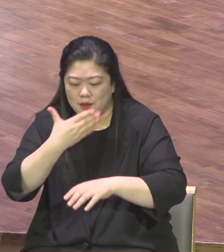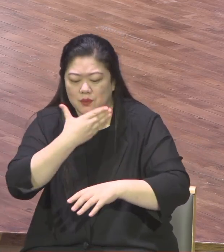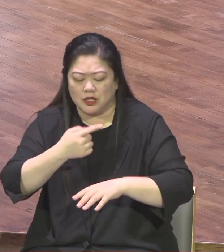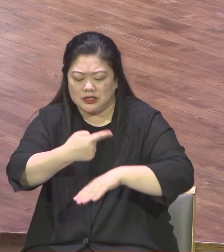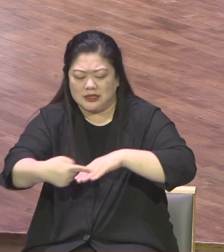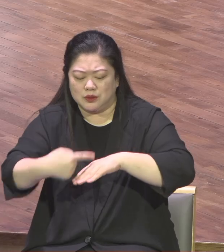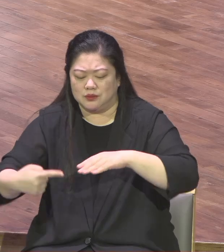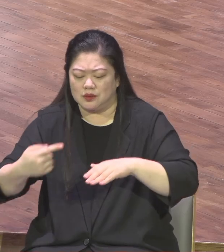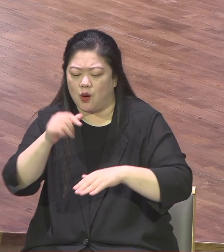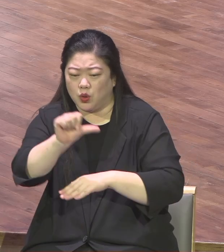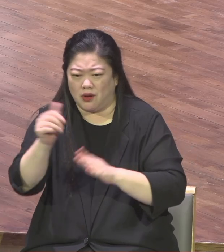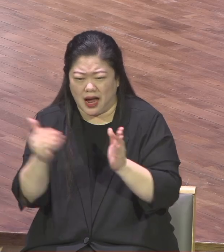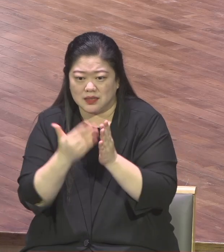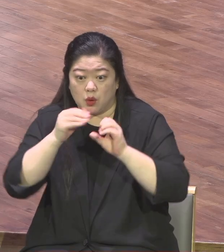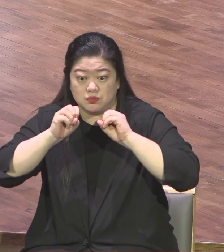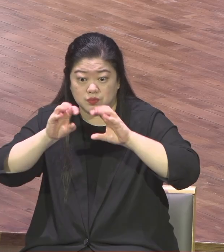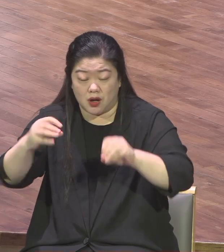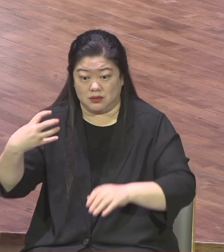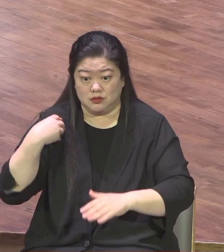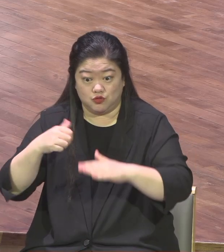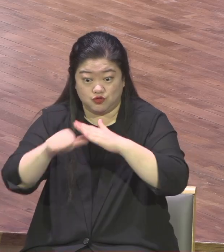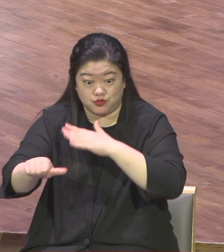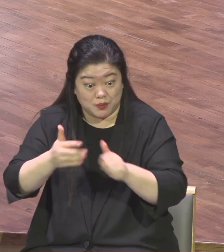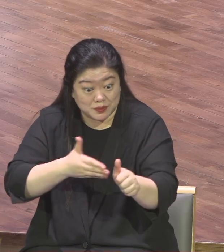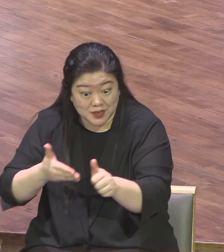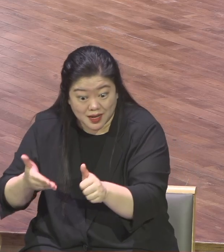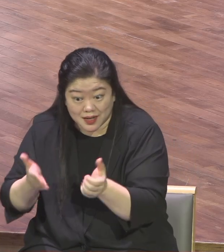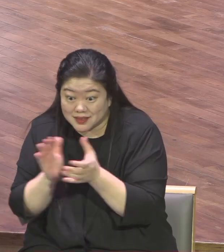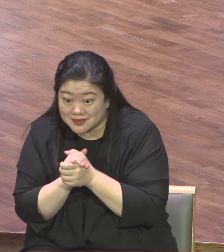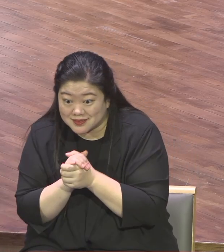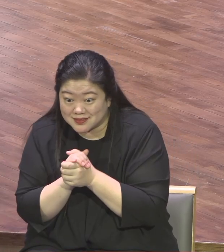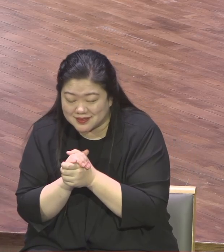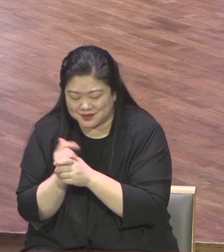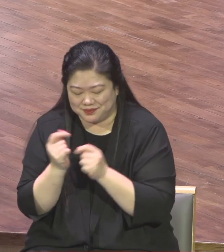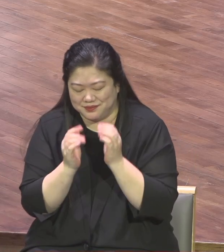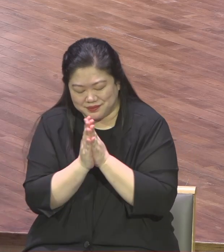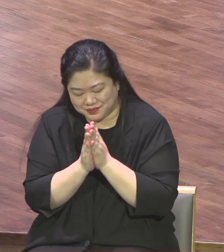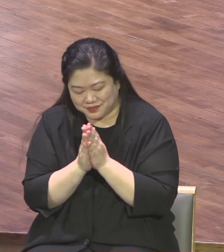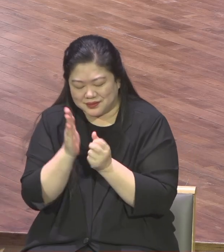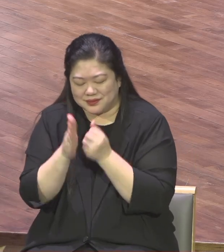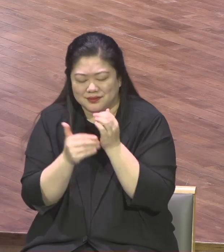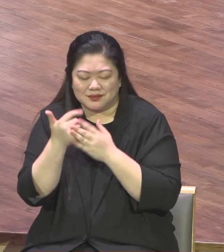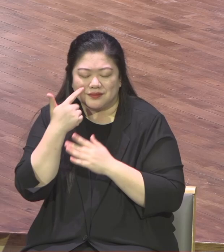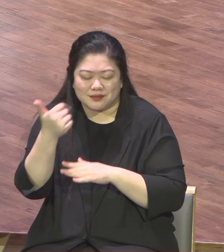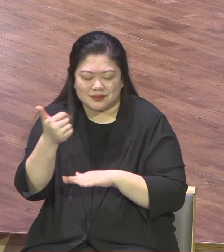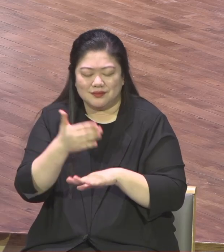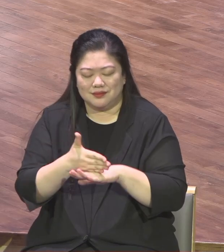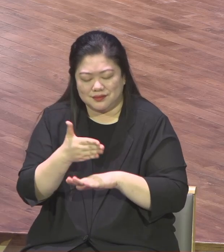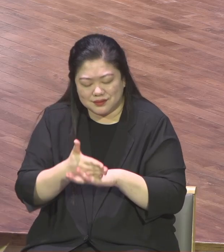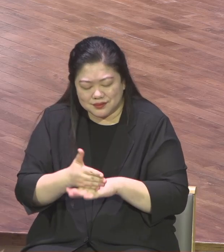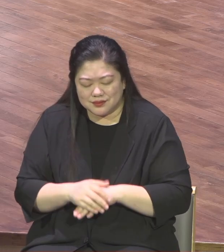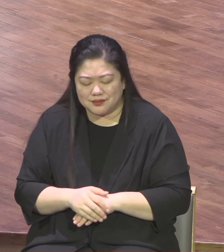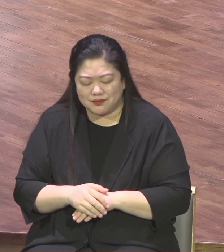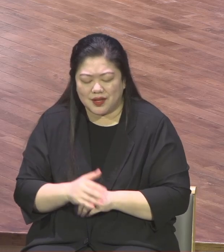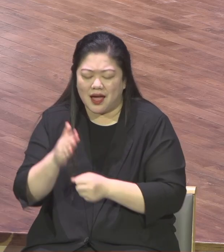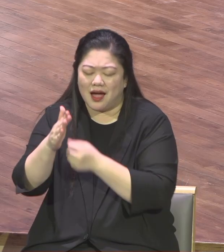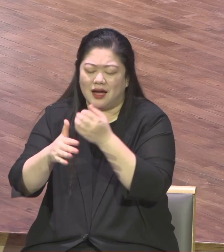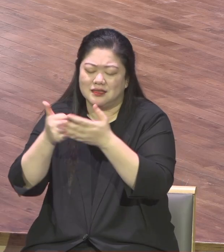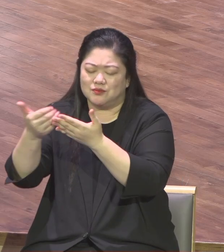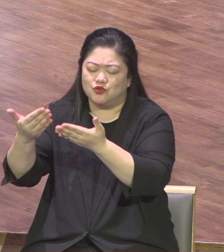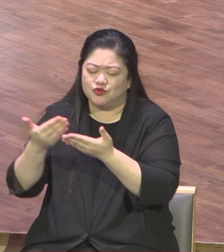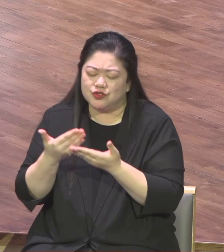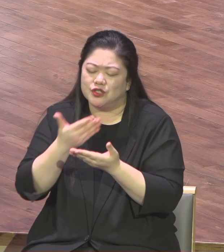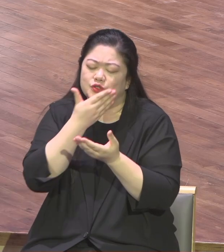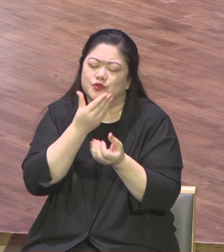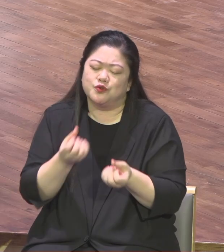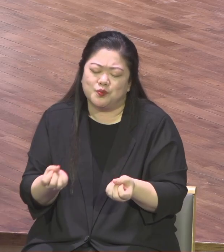당당히 쓰임 받기를 주님으로 축복합니다. 기도합시다. 아버지 하나님, 우리 영계 모든 성도들 헤븐리 블레싱 두